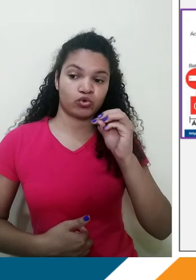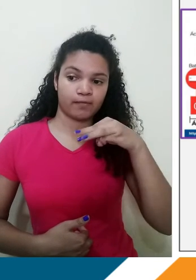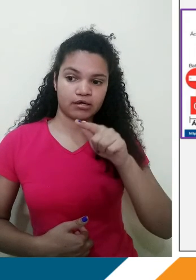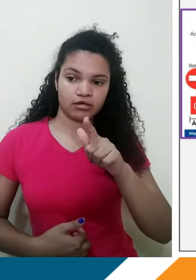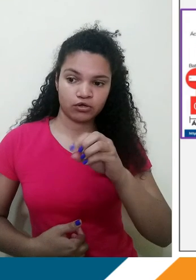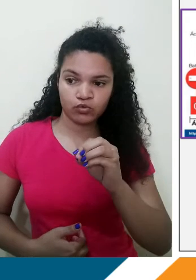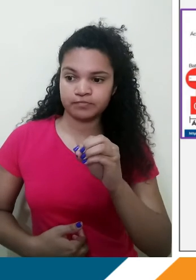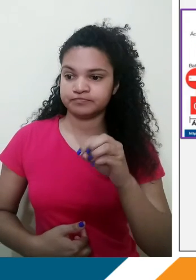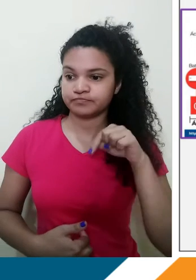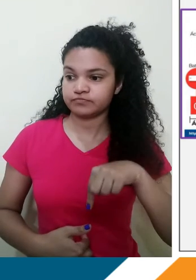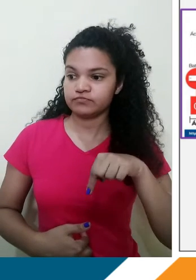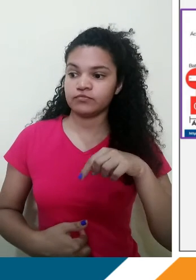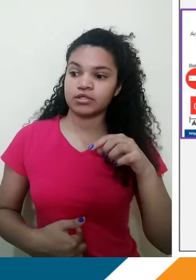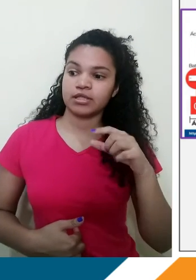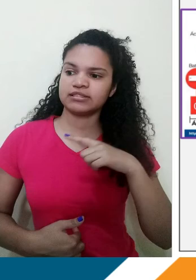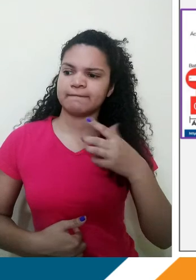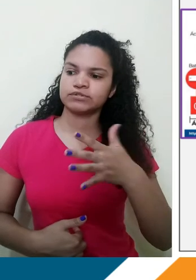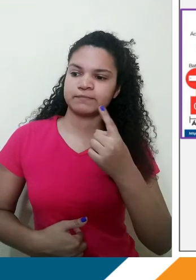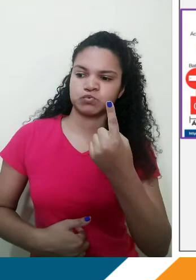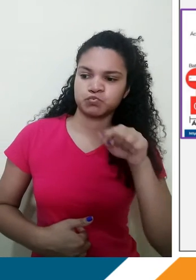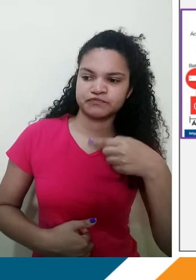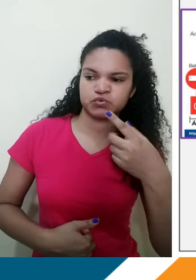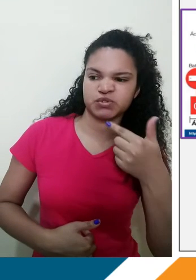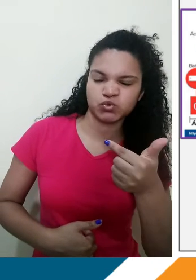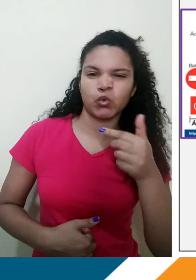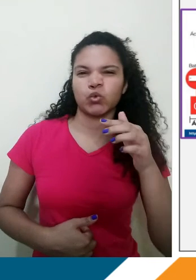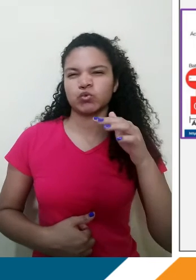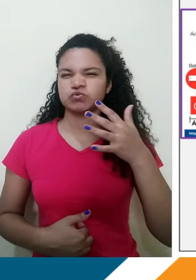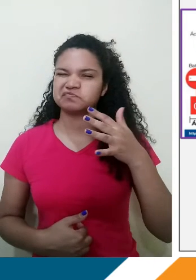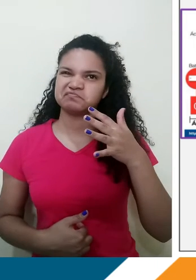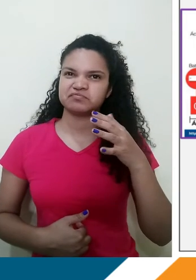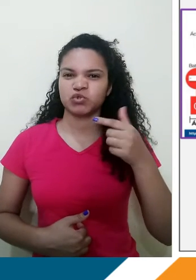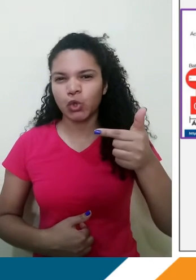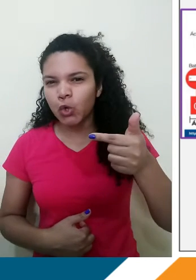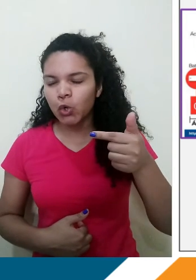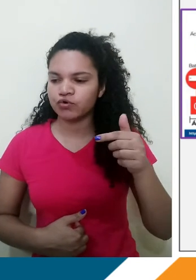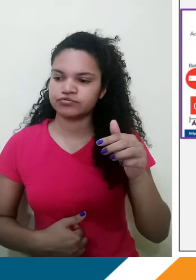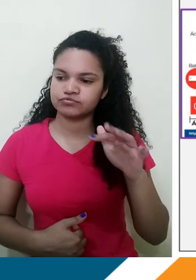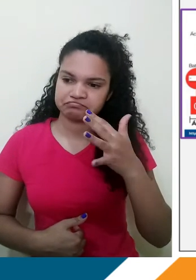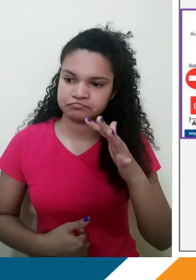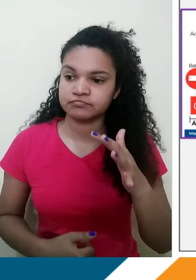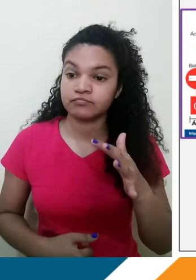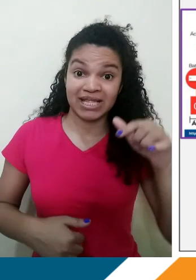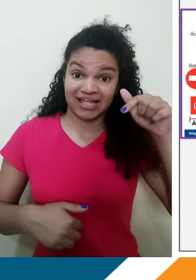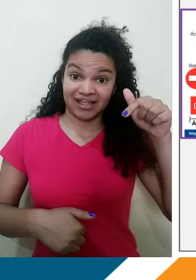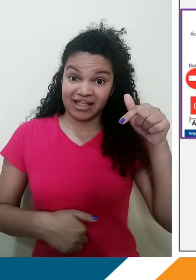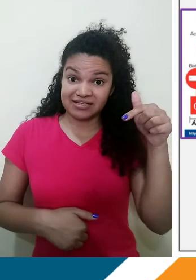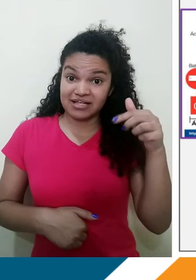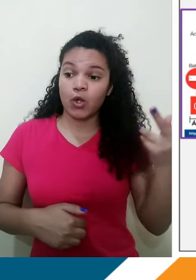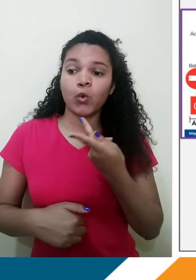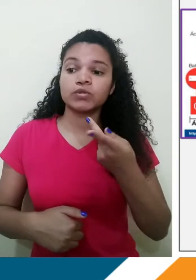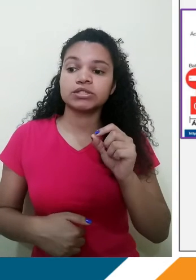estômago por volta de 1,8 pH. Aqui no estômago ocorre então principalmente digestão de